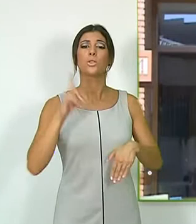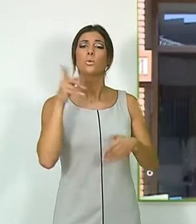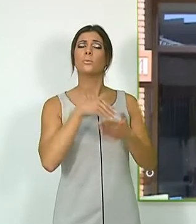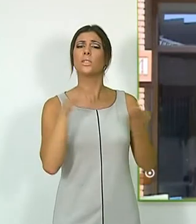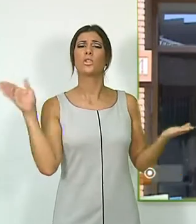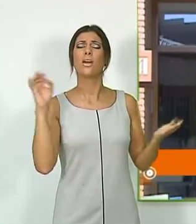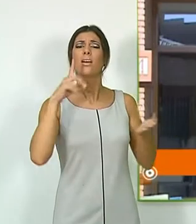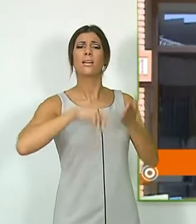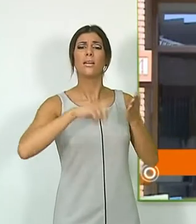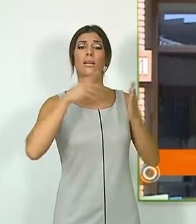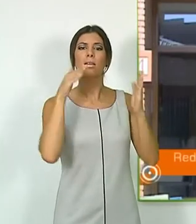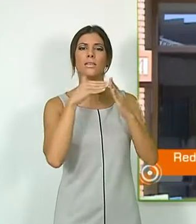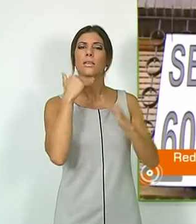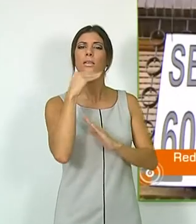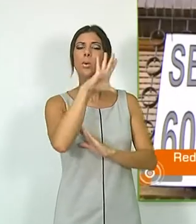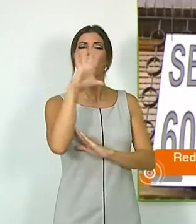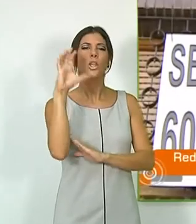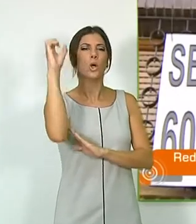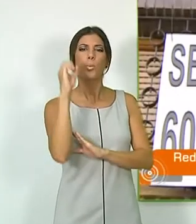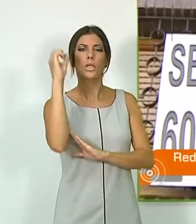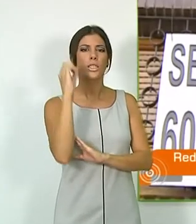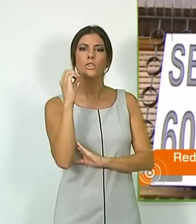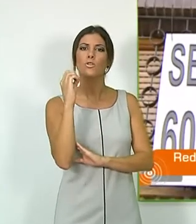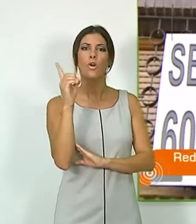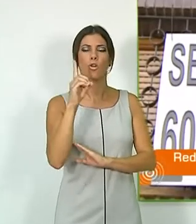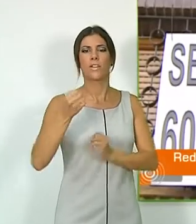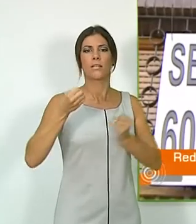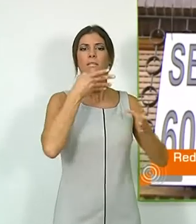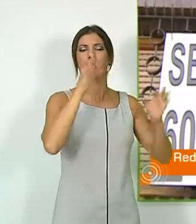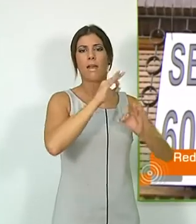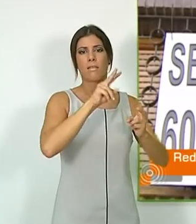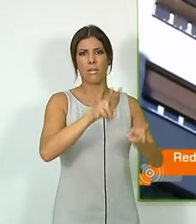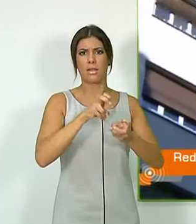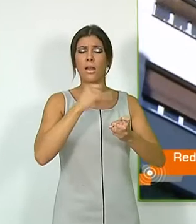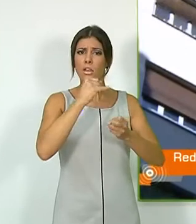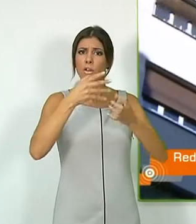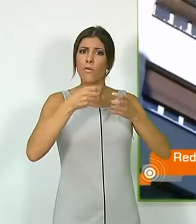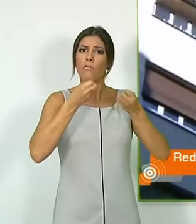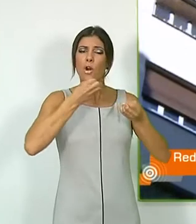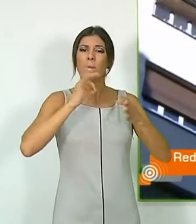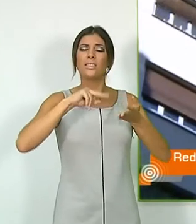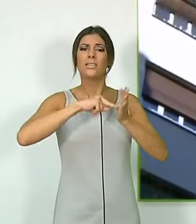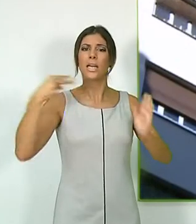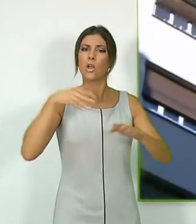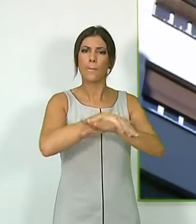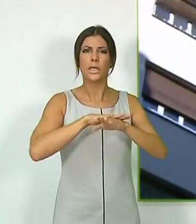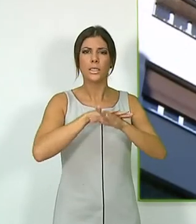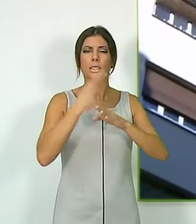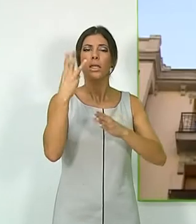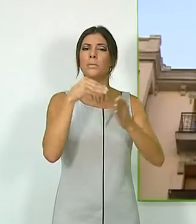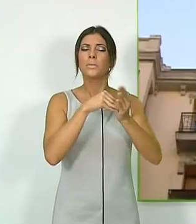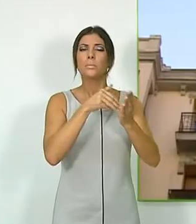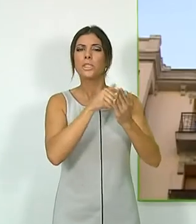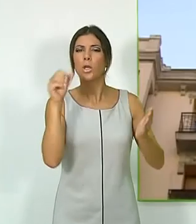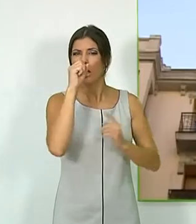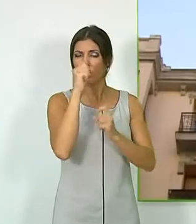Más de 1 millón de alquileres de viviendas, casi el 55%, no se declara a Hacienda. Así lo revela un informe técnico del Ministerio que